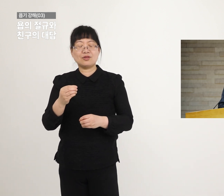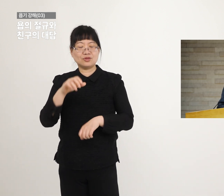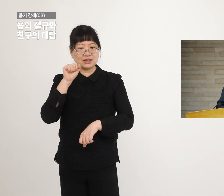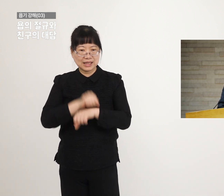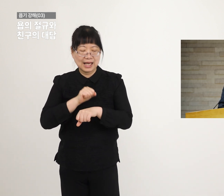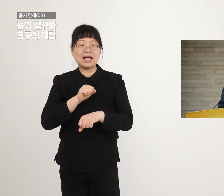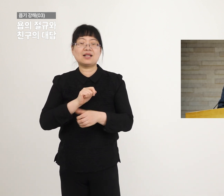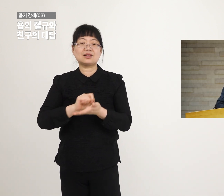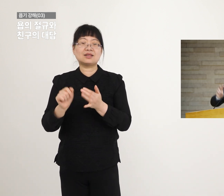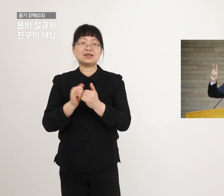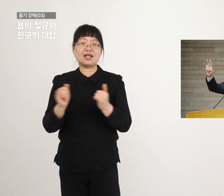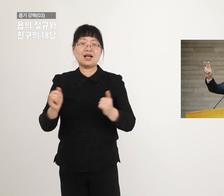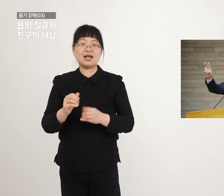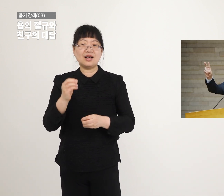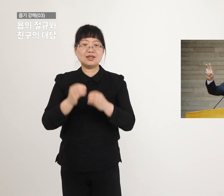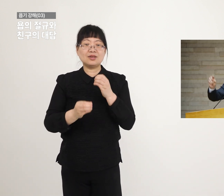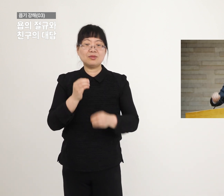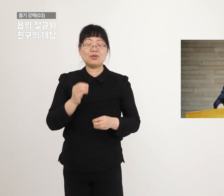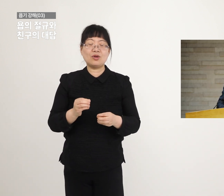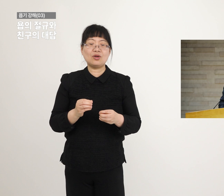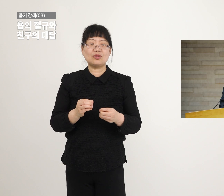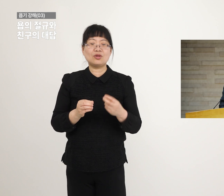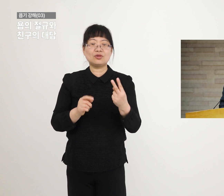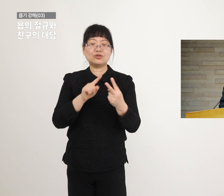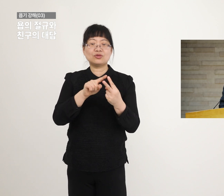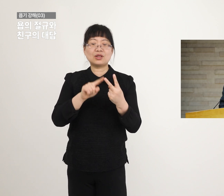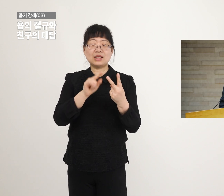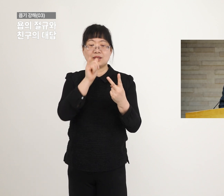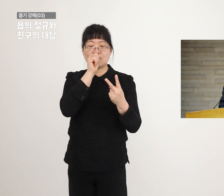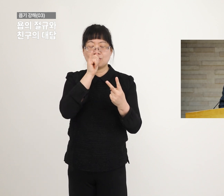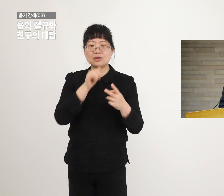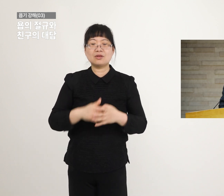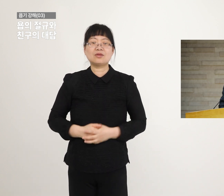쭉 읽어보면 시편은 두 가지예요.